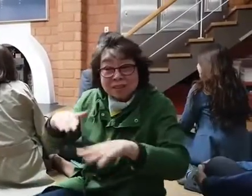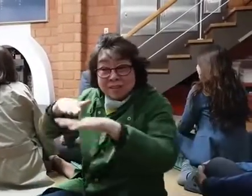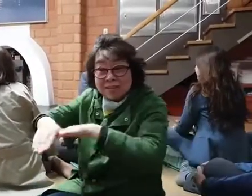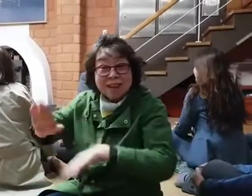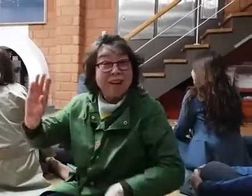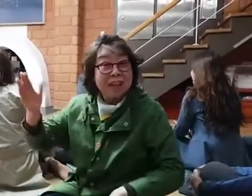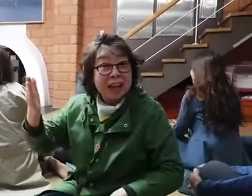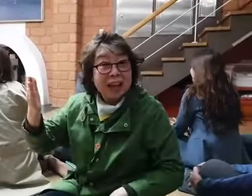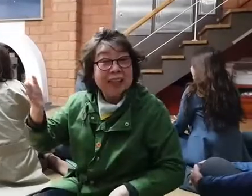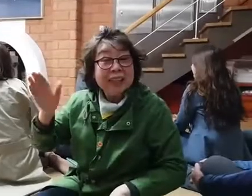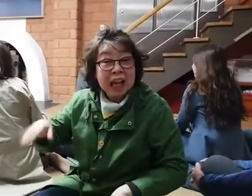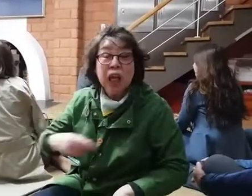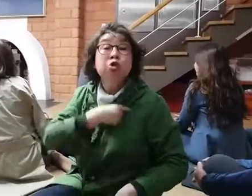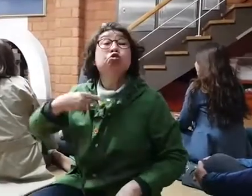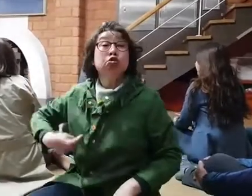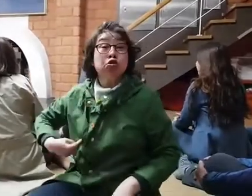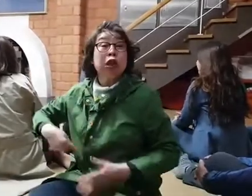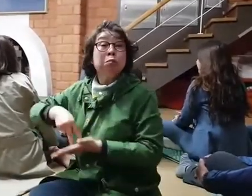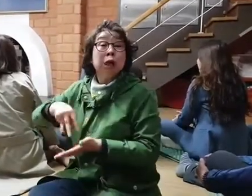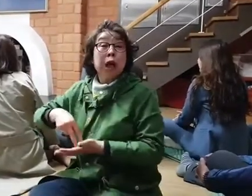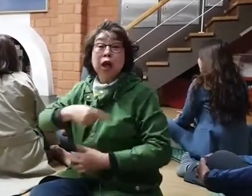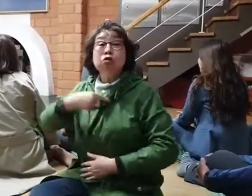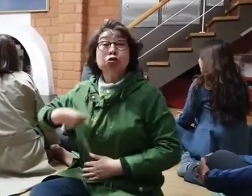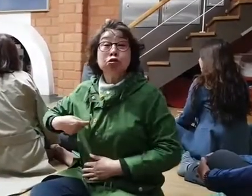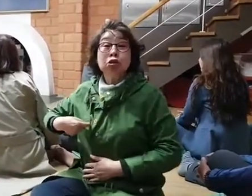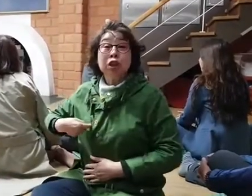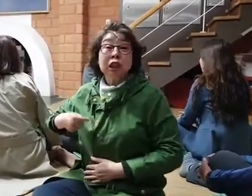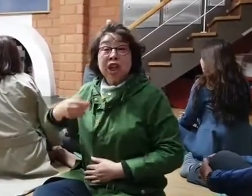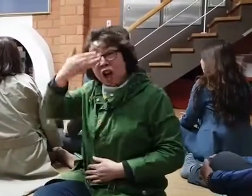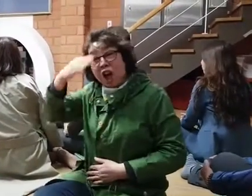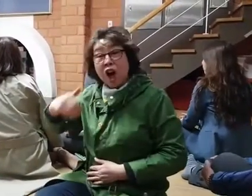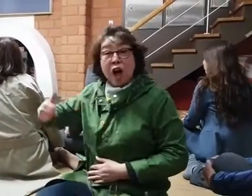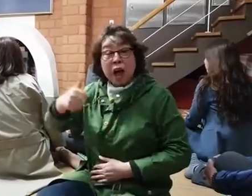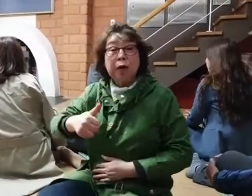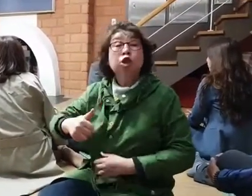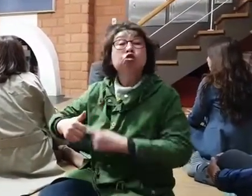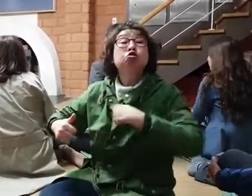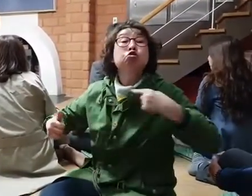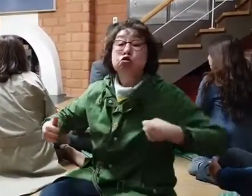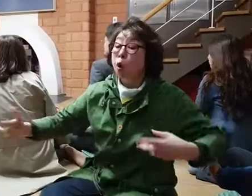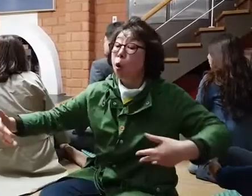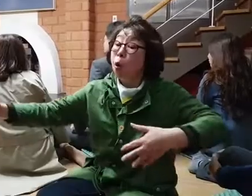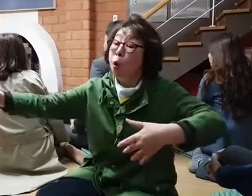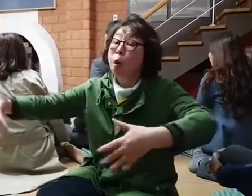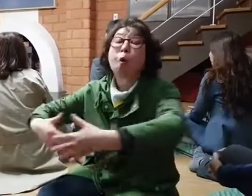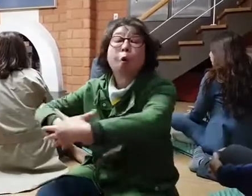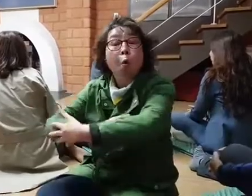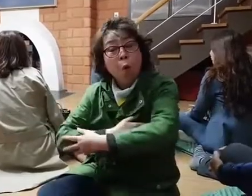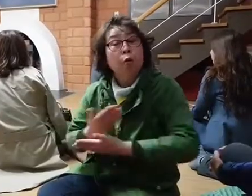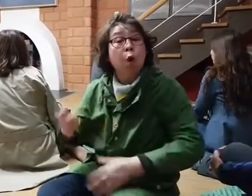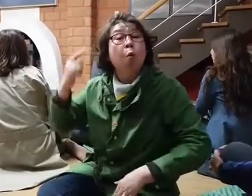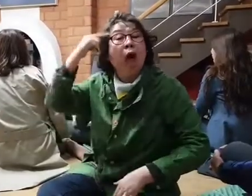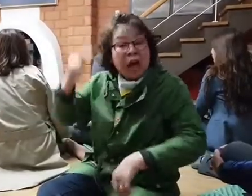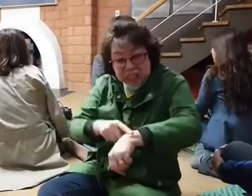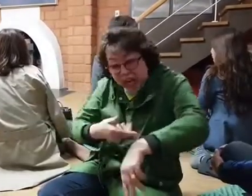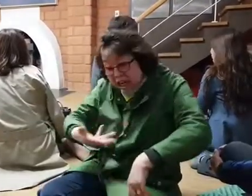했는데 중국에서 내가 가니까 저 김정은이가 가니까 왜 포용을 해주고 이렇게 하겠어요?